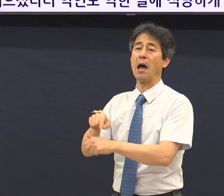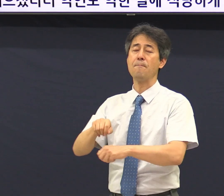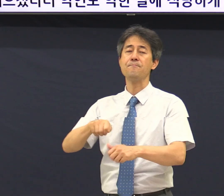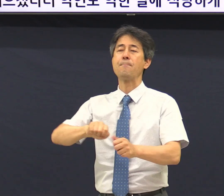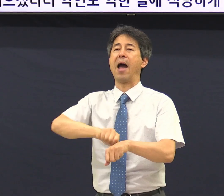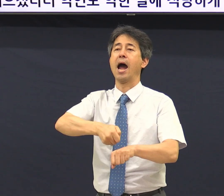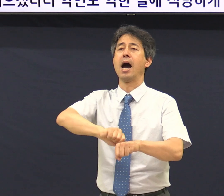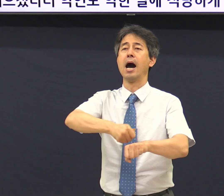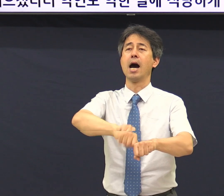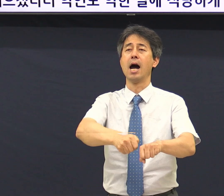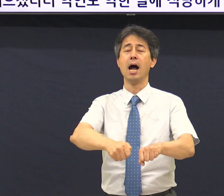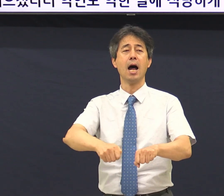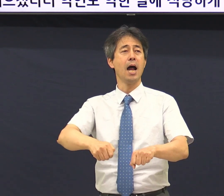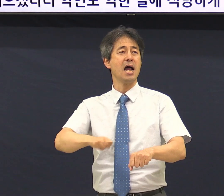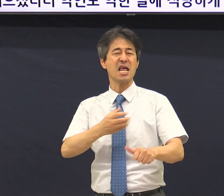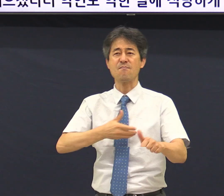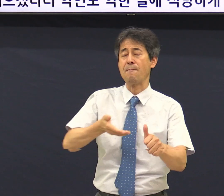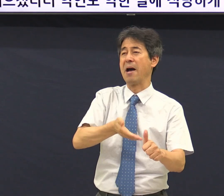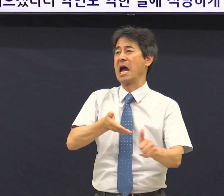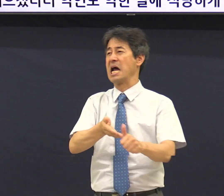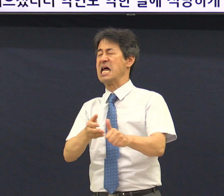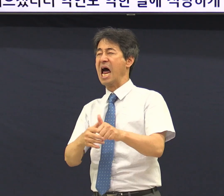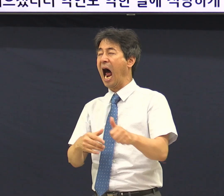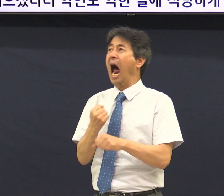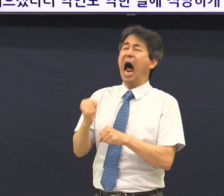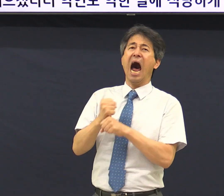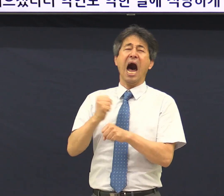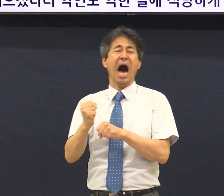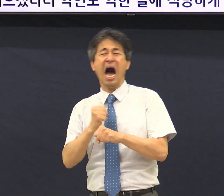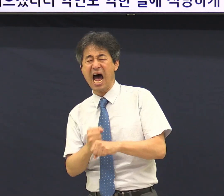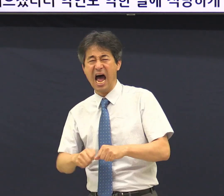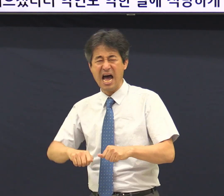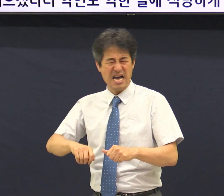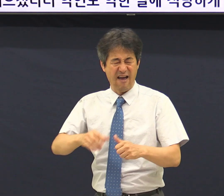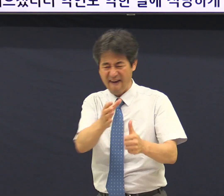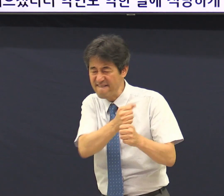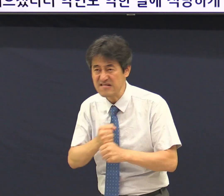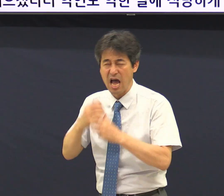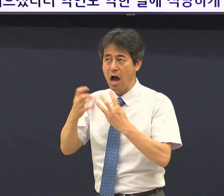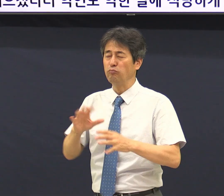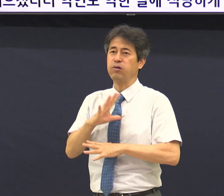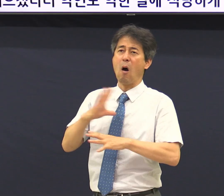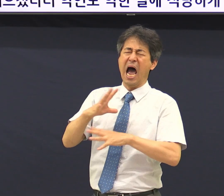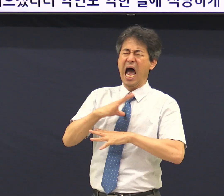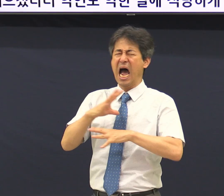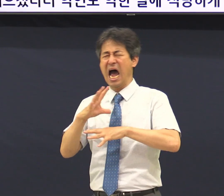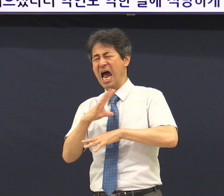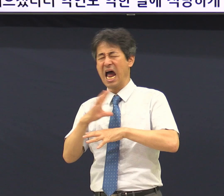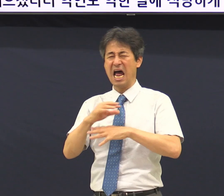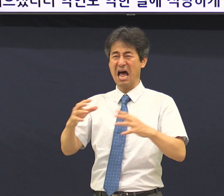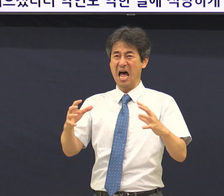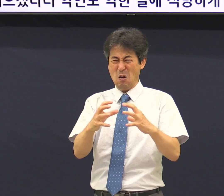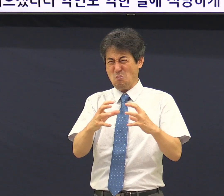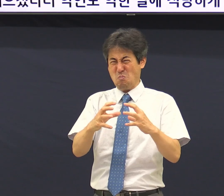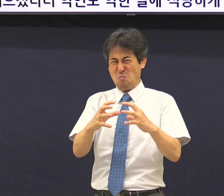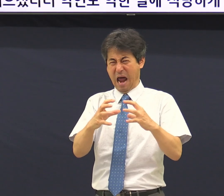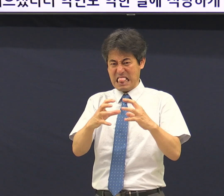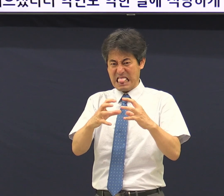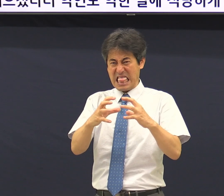사울을 이용하여 그들을 핍박하게 하고 그들을 괴롭히게 했을 때 그들이 당황해하며 무서움